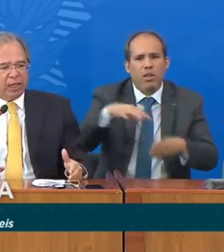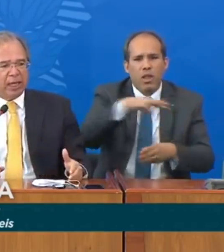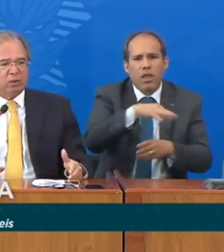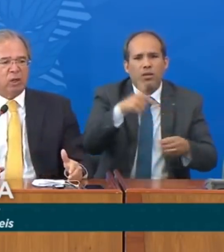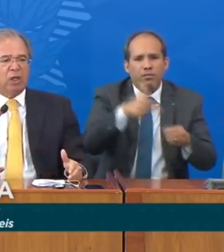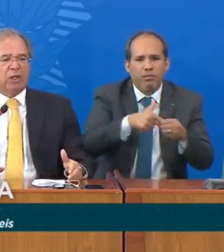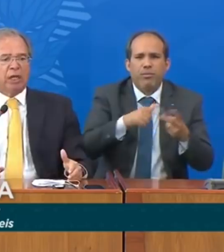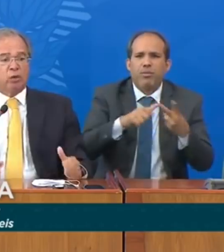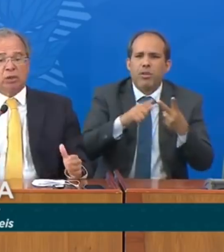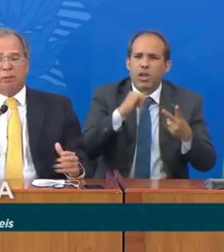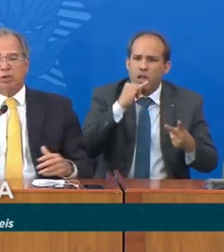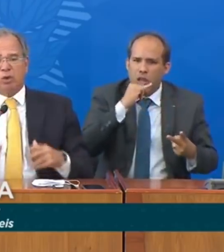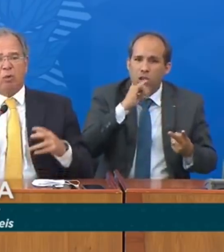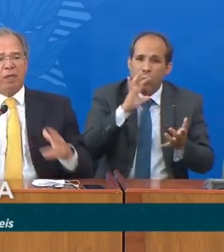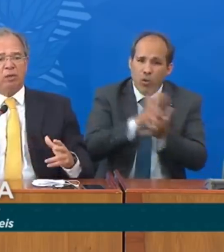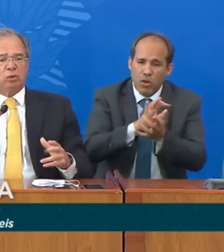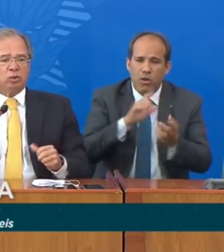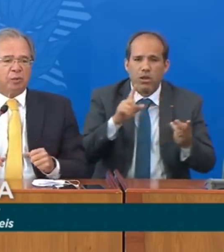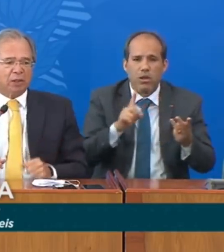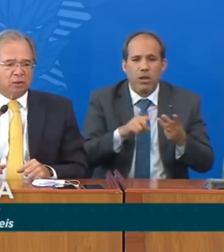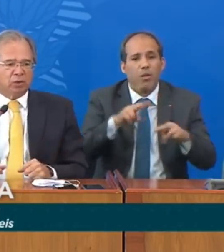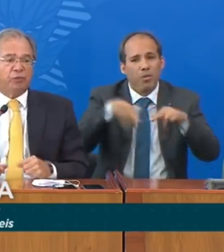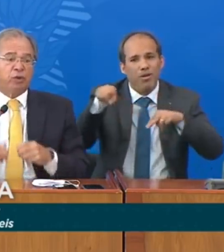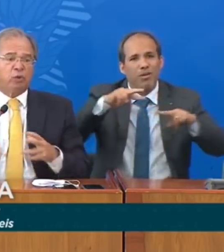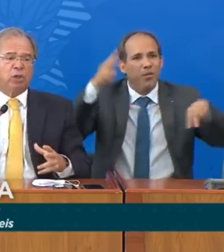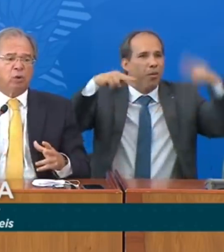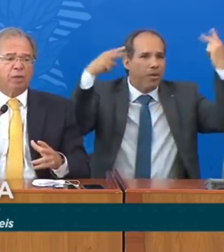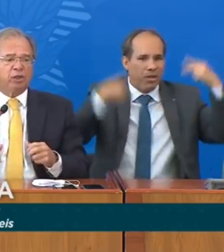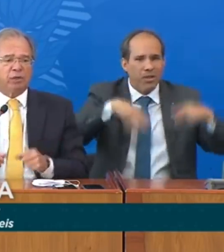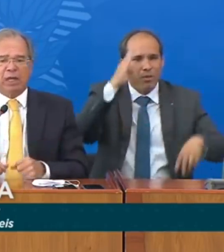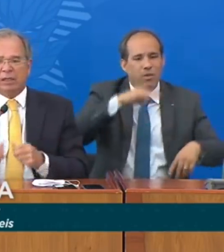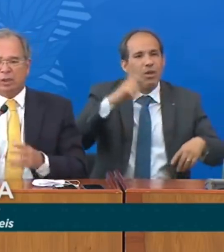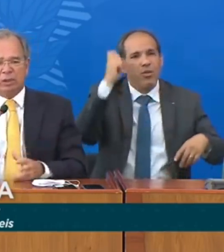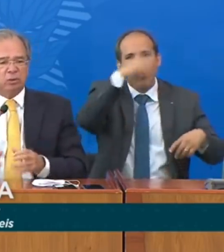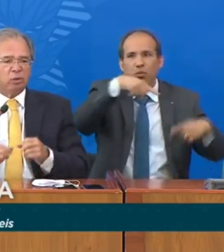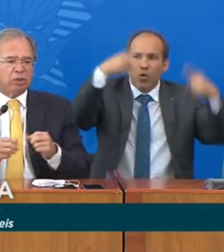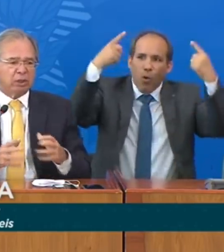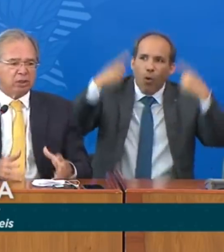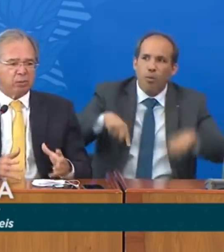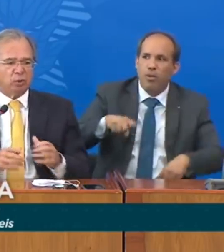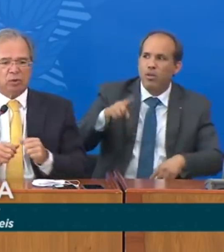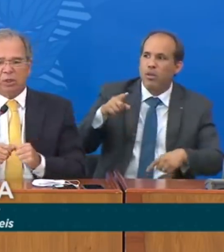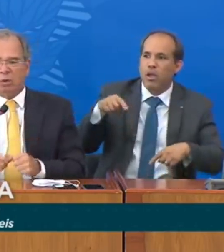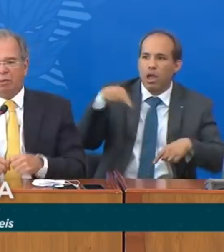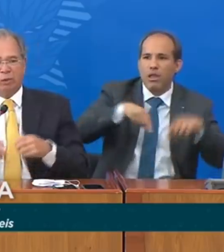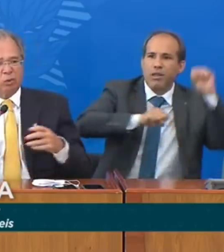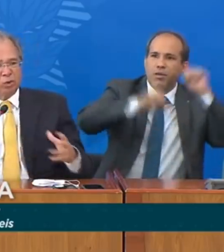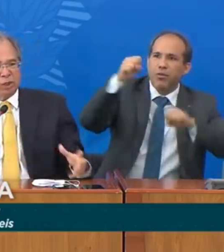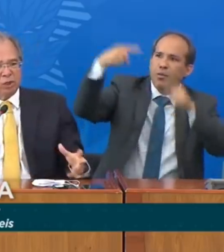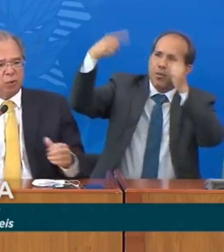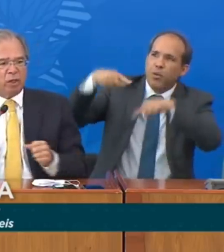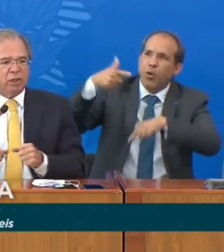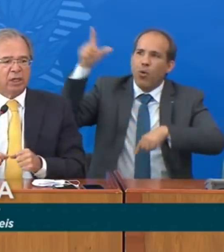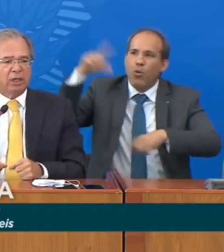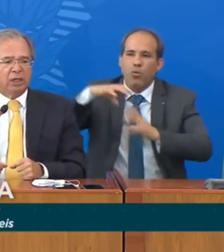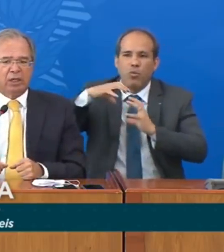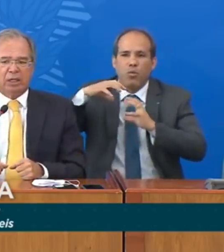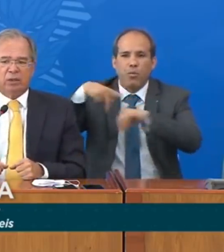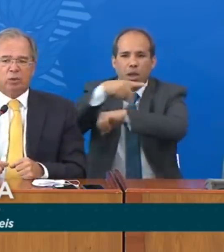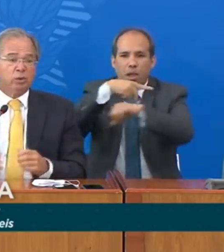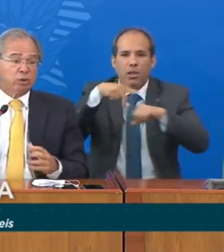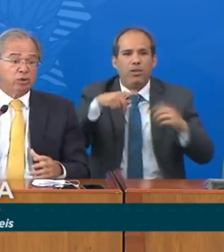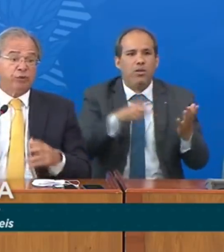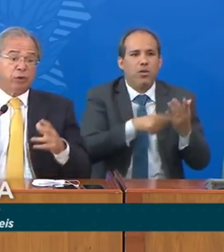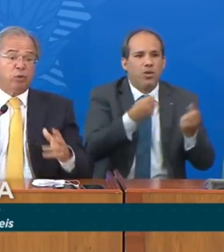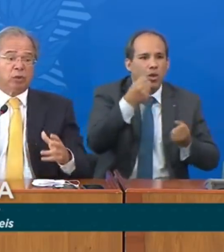setor elétrico, que é justamente o que aumenta o custo do Brasil e dificulta a competitividade da nossa indústria, da nossa produção, aumenta o custo de transporte,